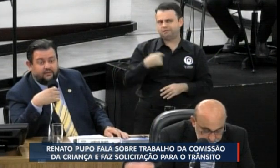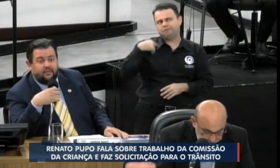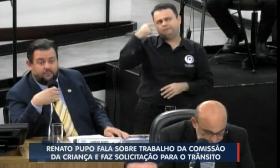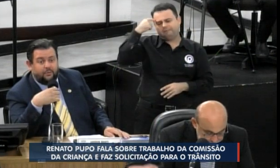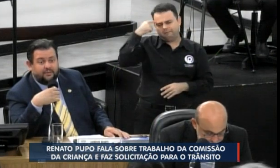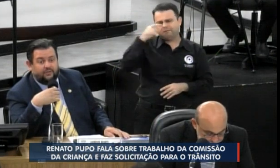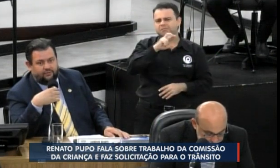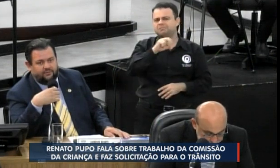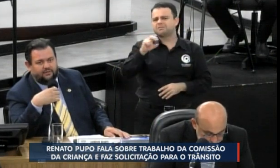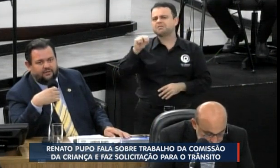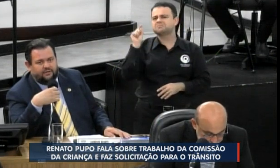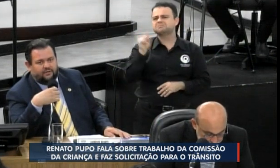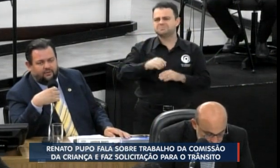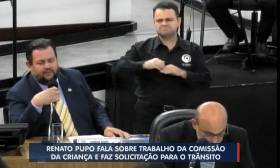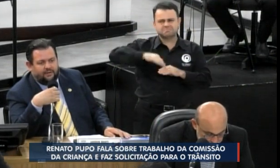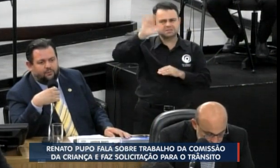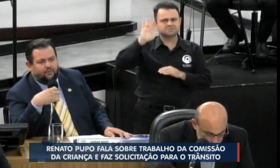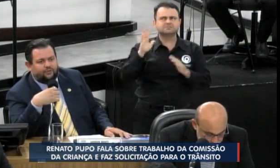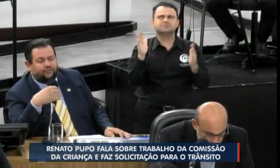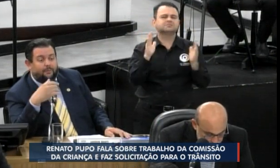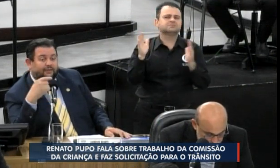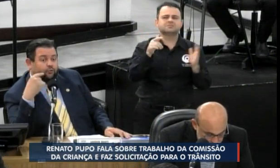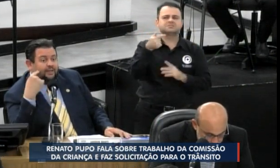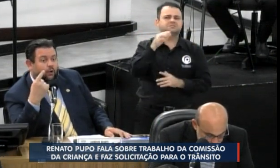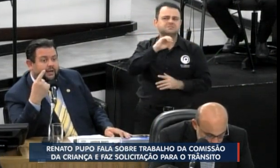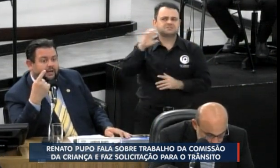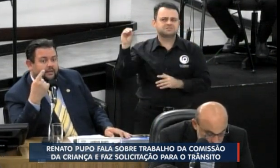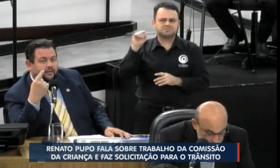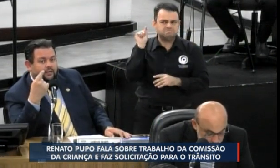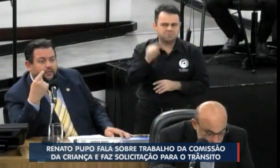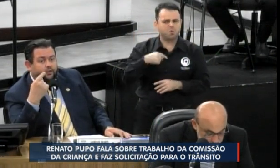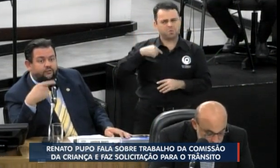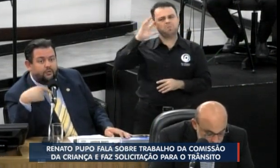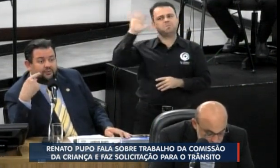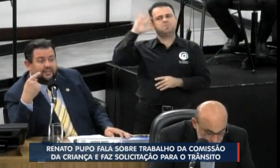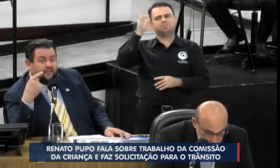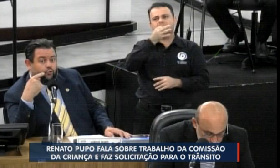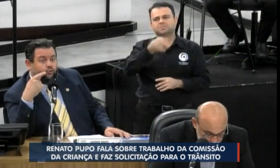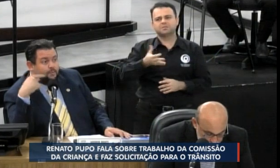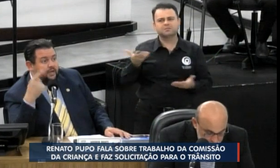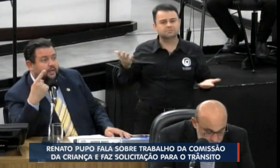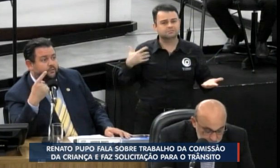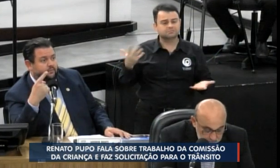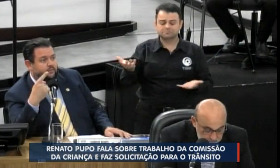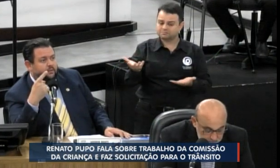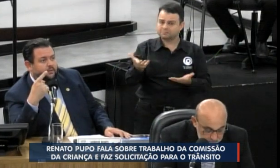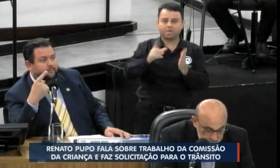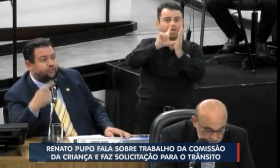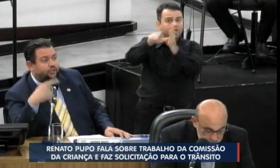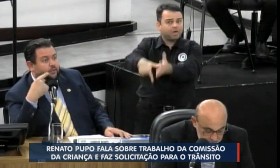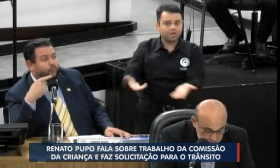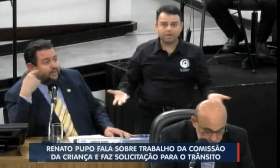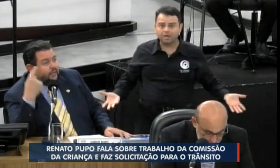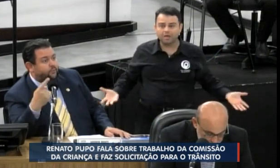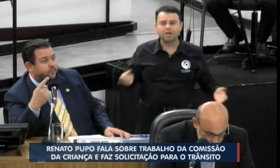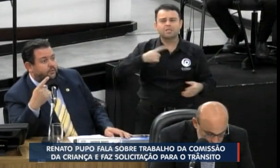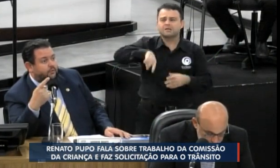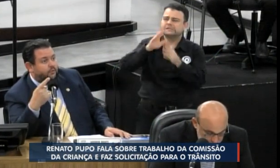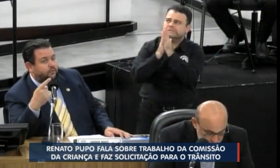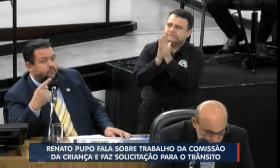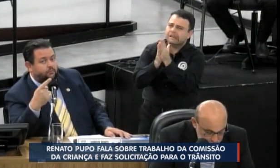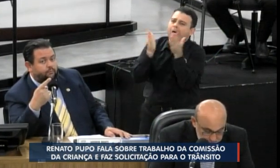600, 700 mil habitantes. Então, eu acho que já passou da hora. E nós estamos aqui nos humilhando, pedindo,